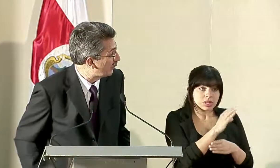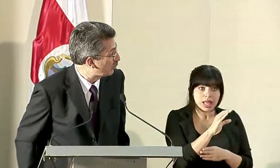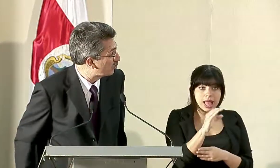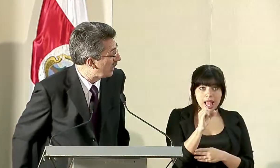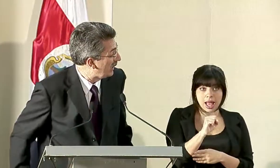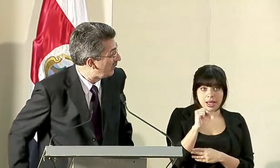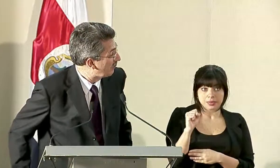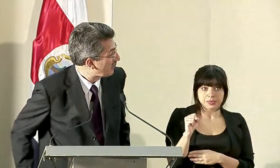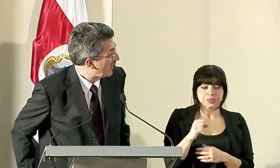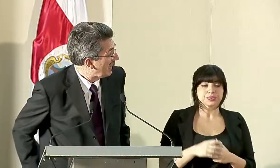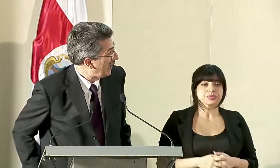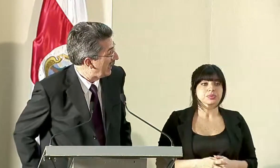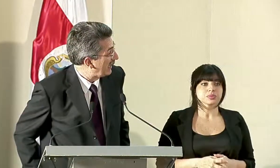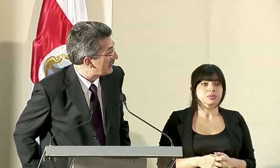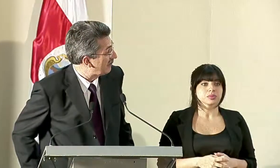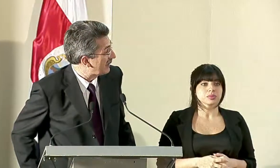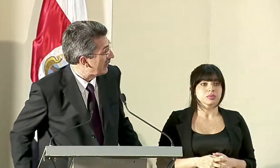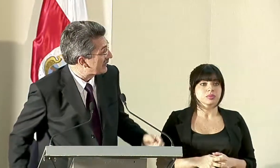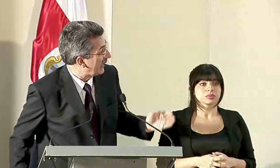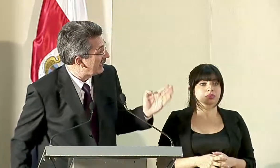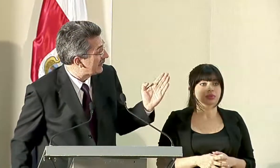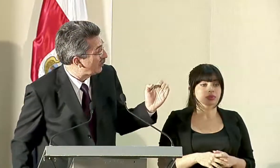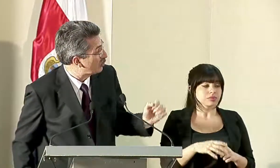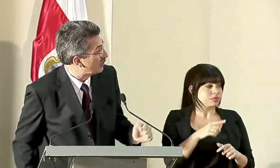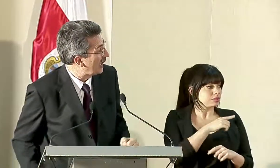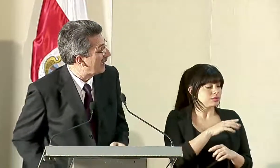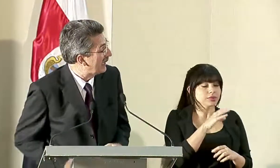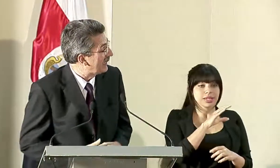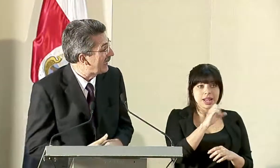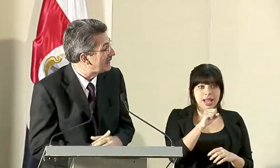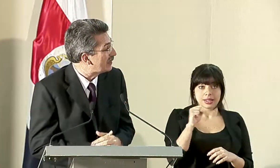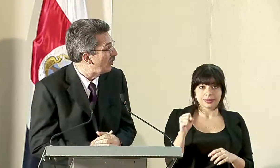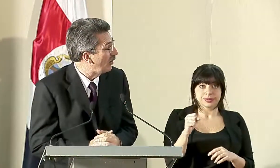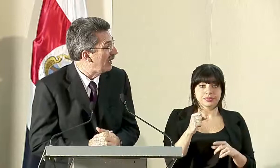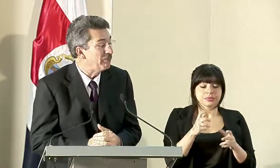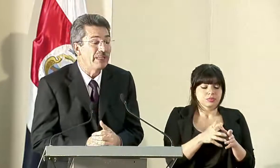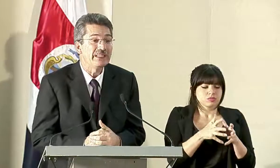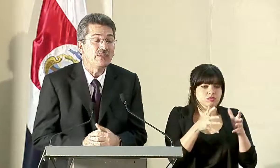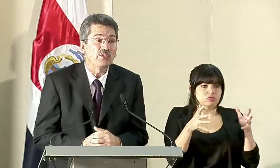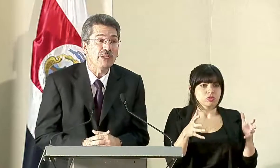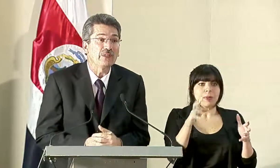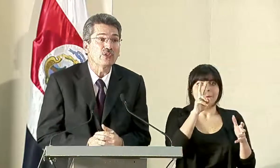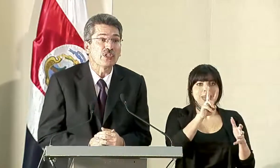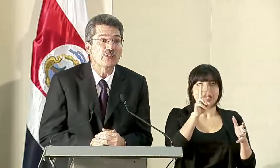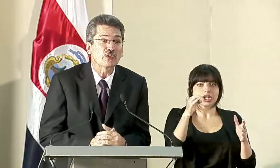Caja del Seguro Social, en las cifras de las Cajas del Seguro Social, creció en